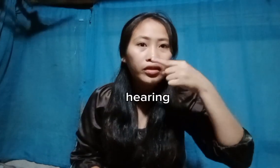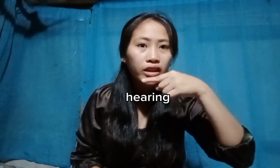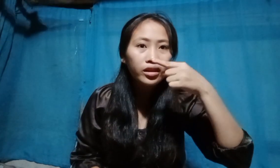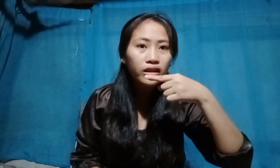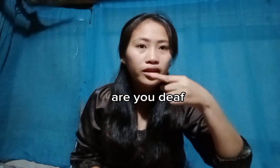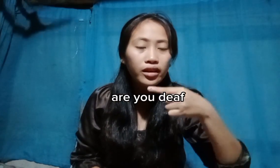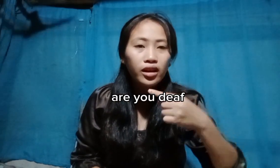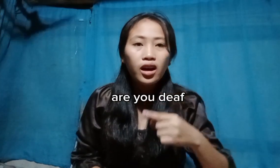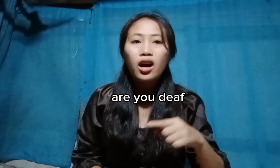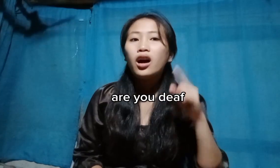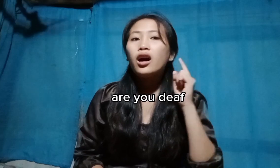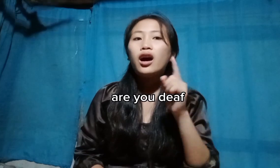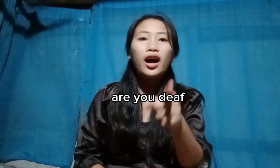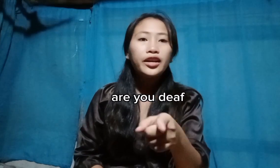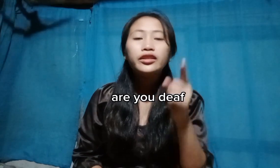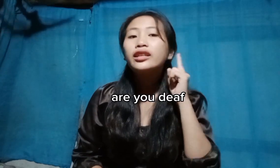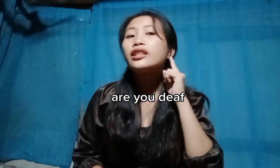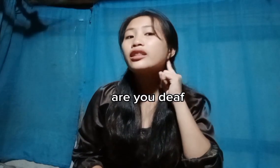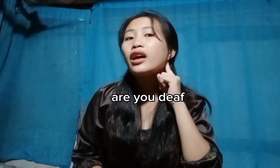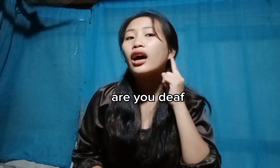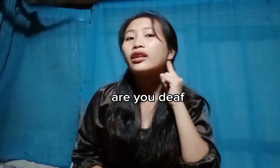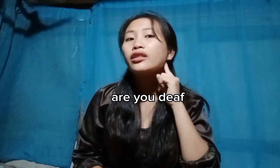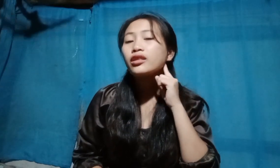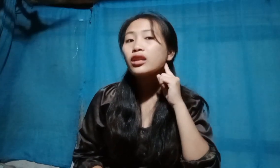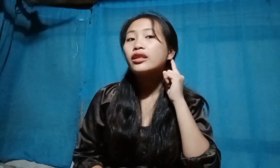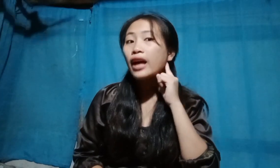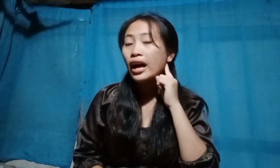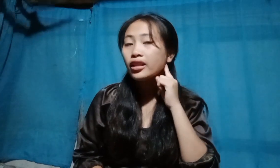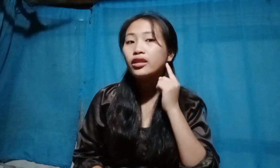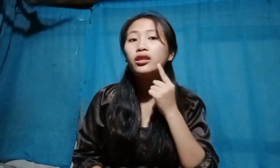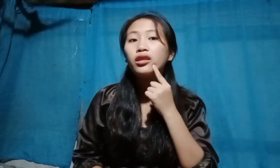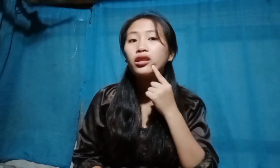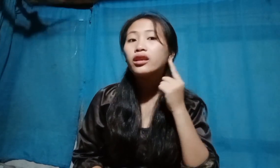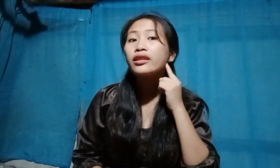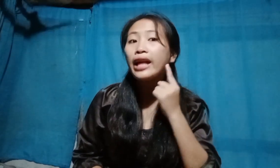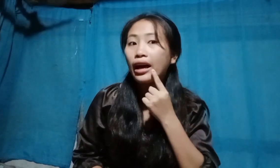Hearing? Are you deaf? Deaf? Deaf?